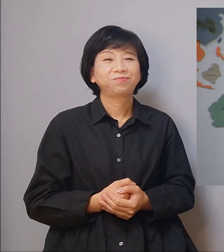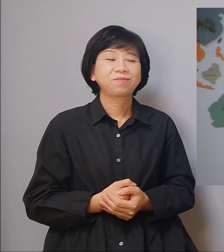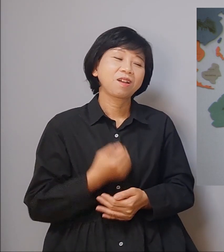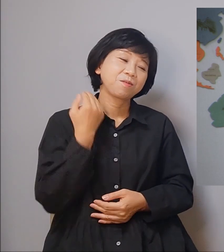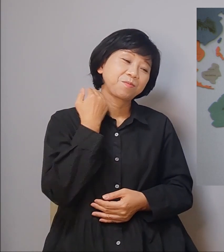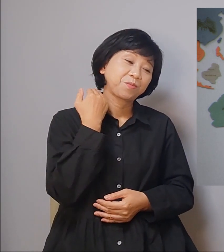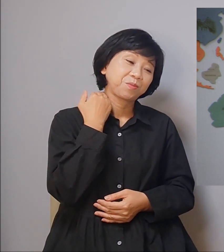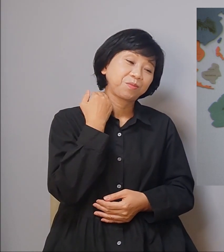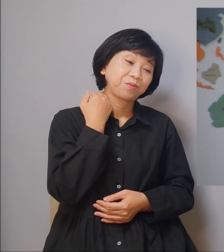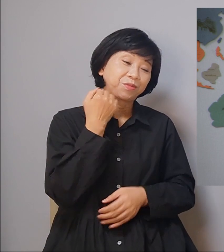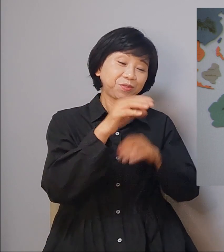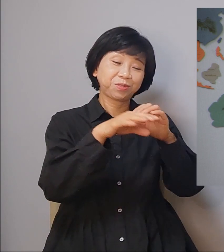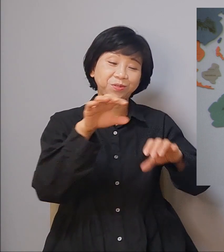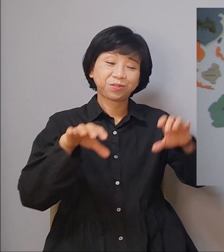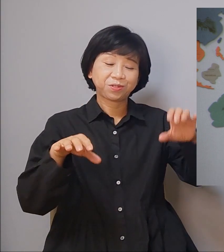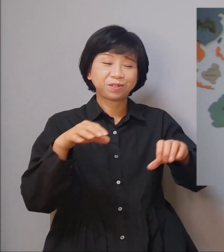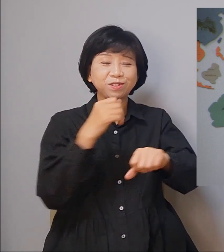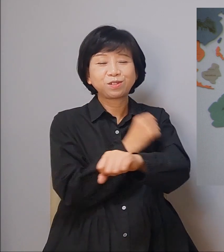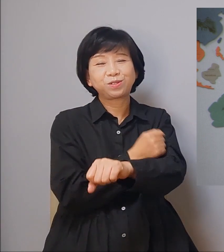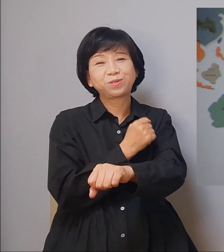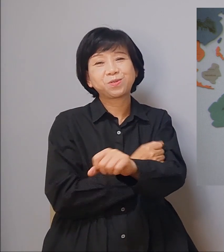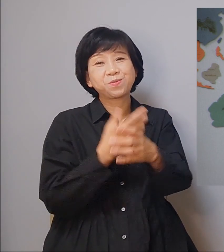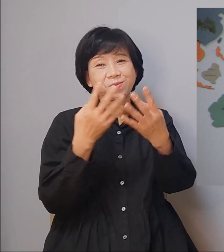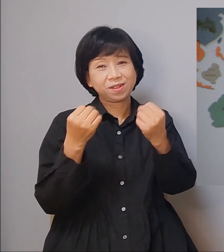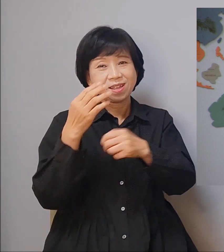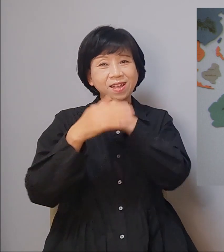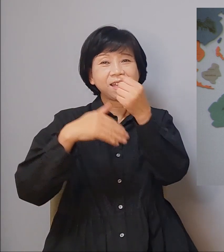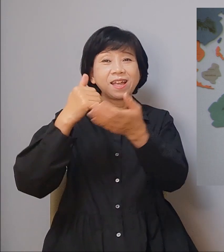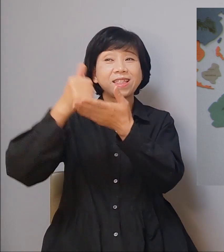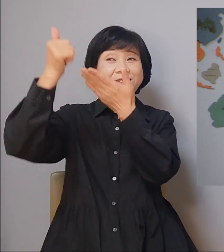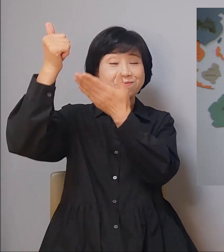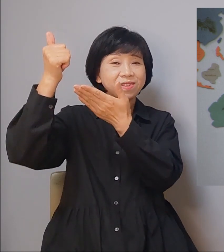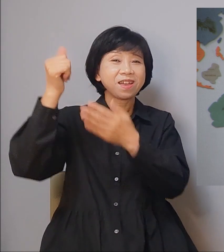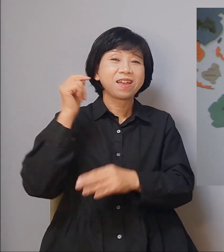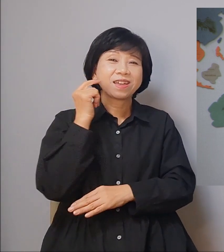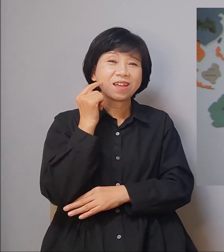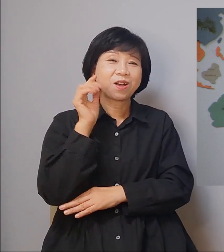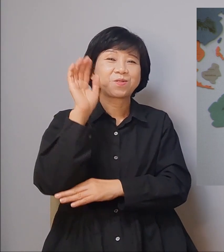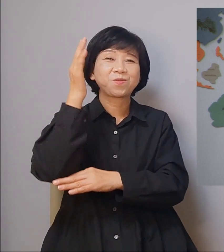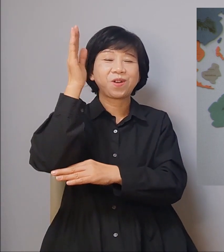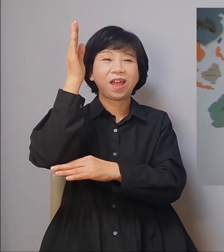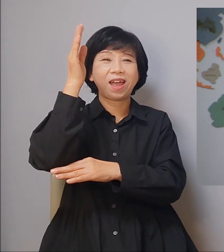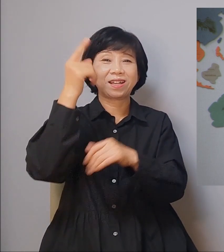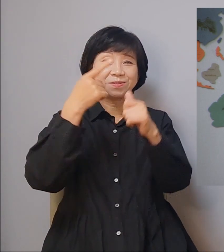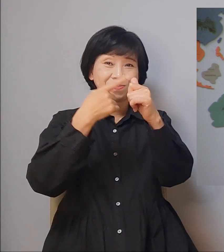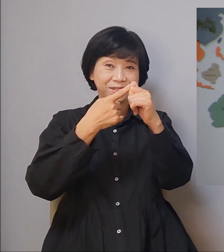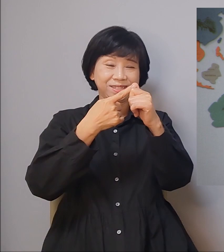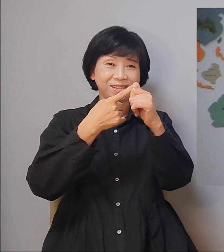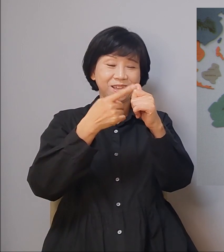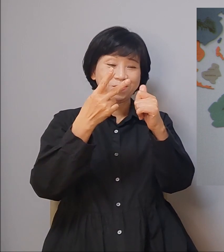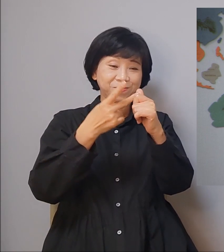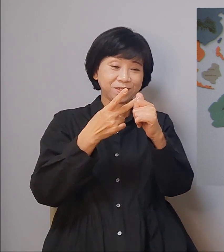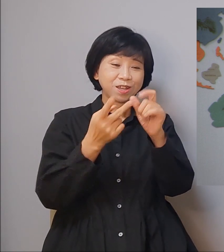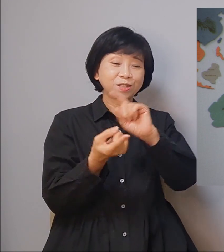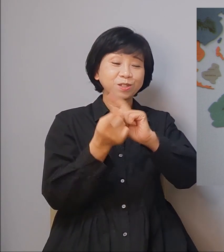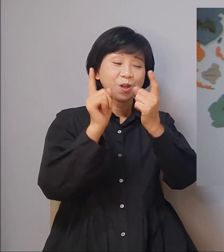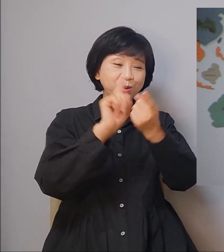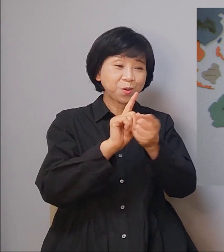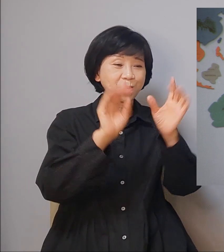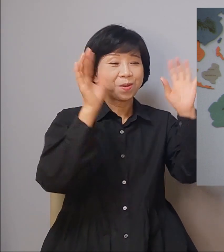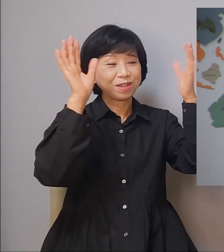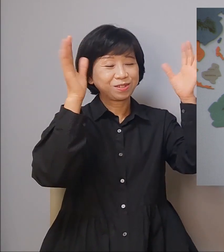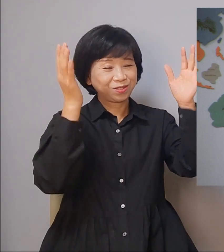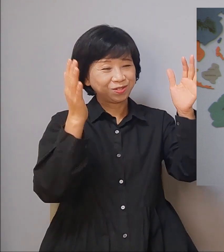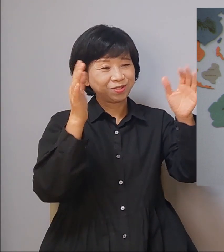또 섬겨주신 분들이 참 너무 많은 것 같습니다. 첫째는 하나님께 영광이고 또 한 가지는 또 우리 서로를 격려하면서 우리 박수